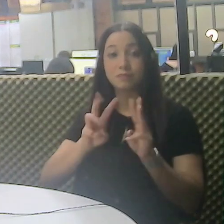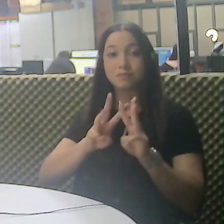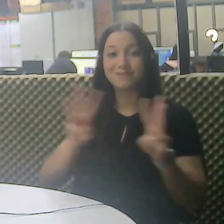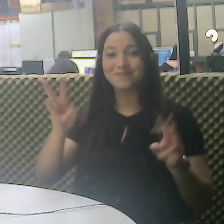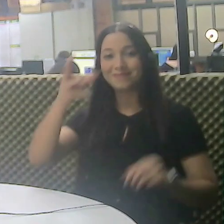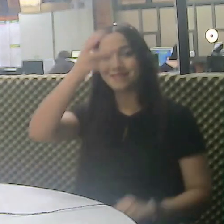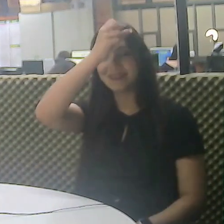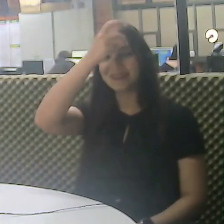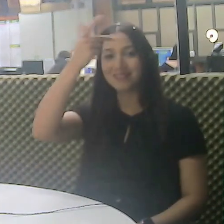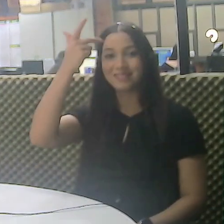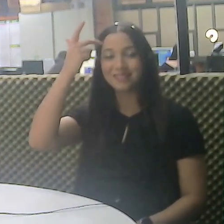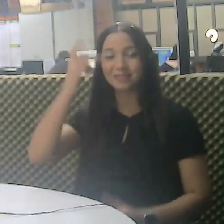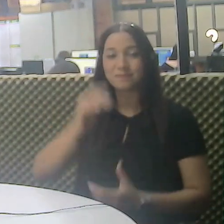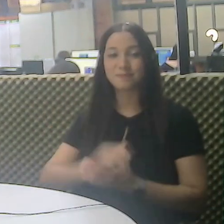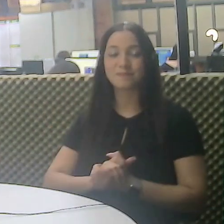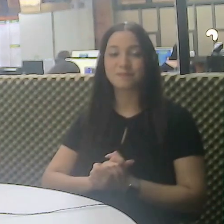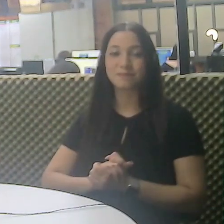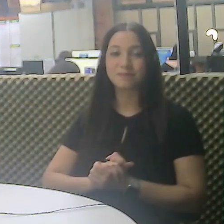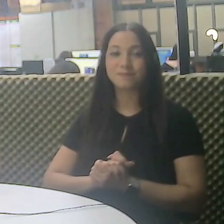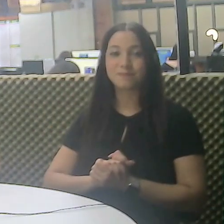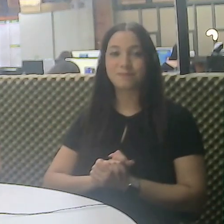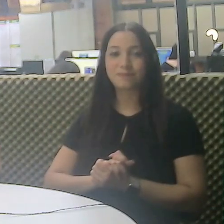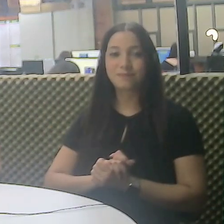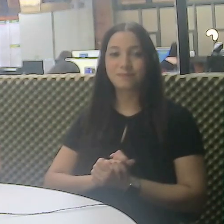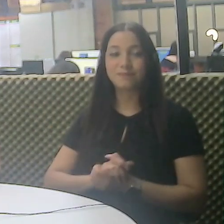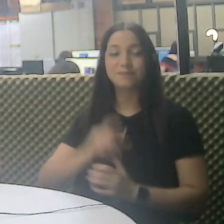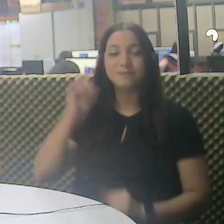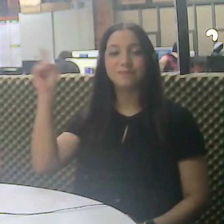da Prefeitura.